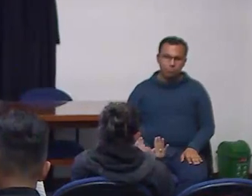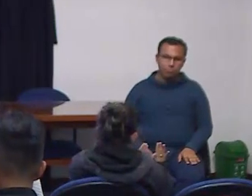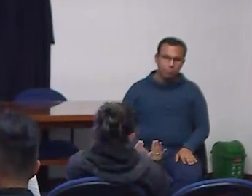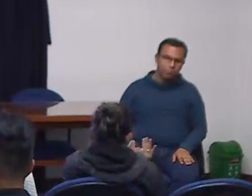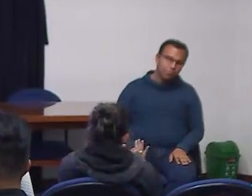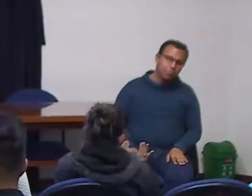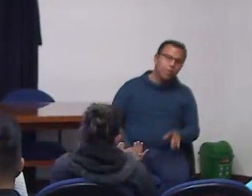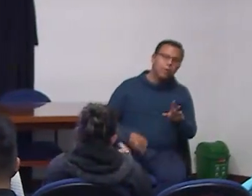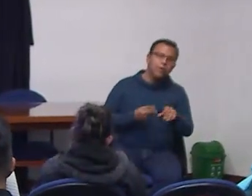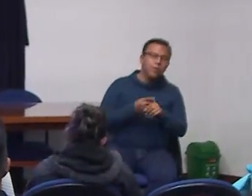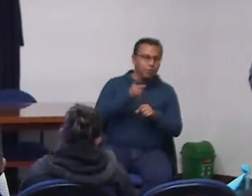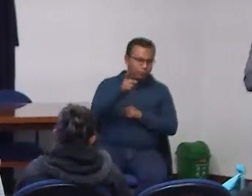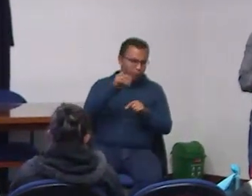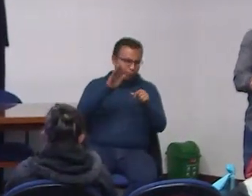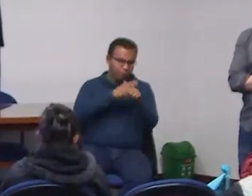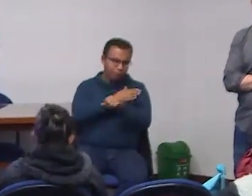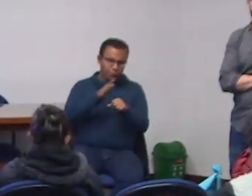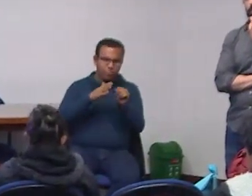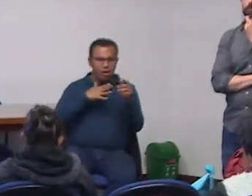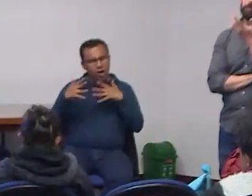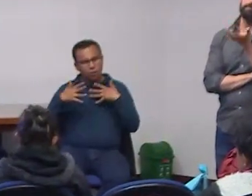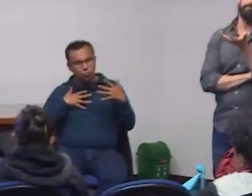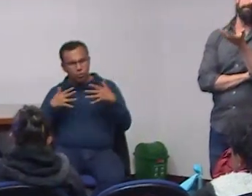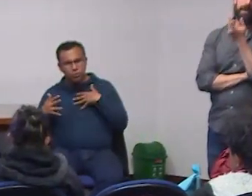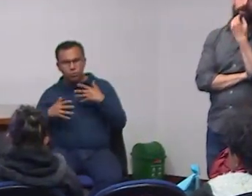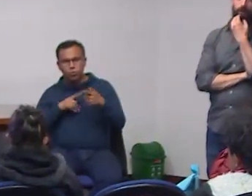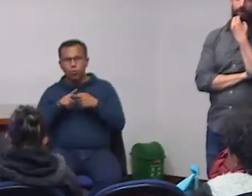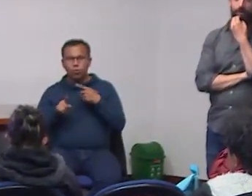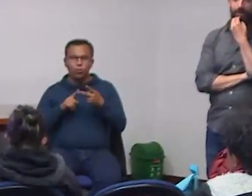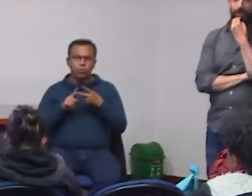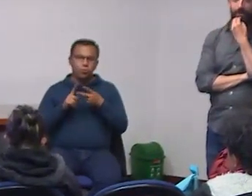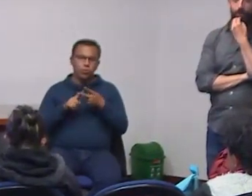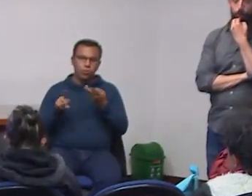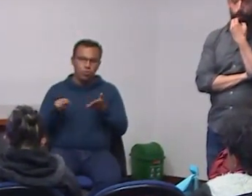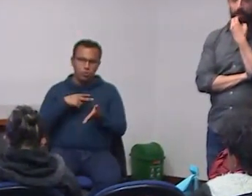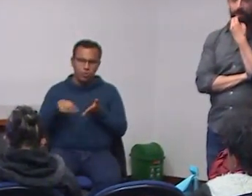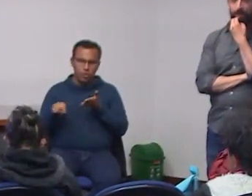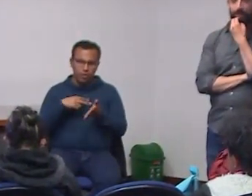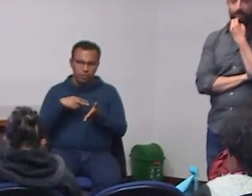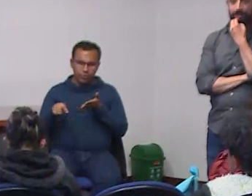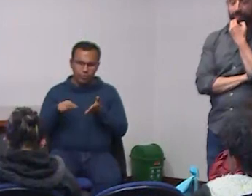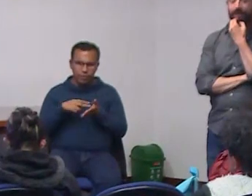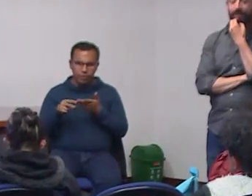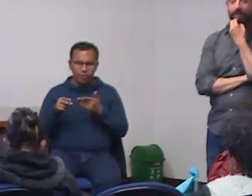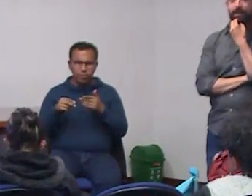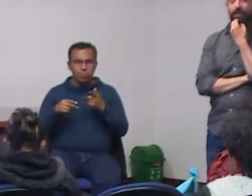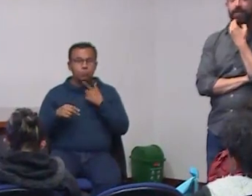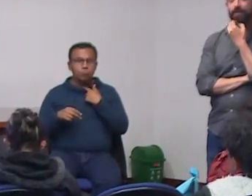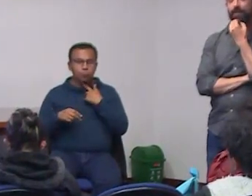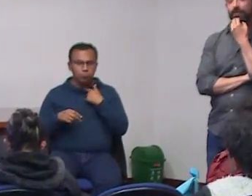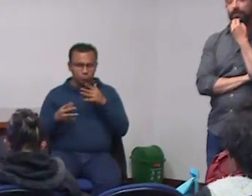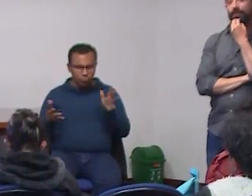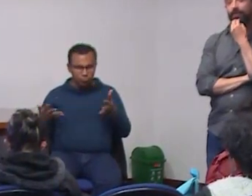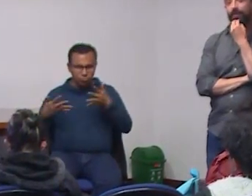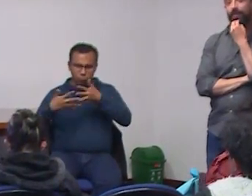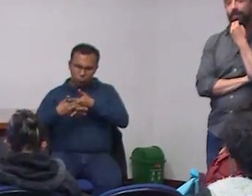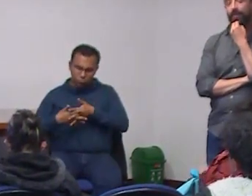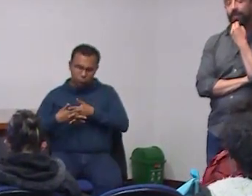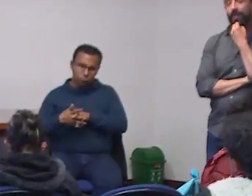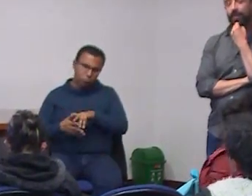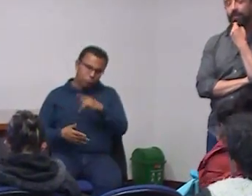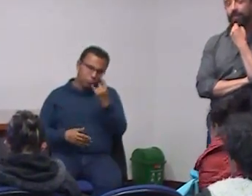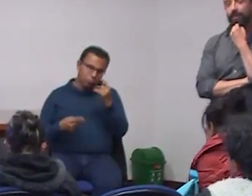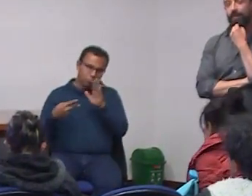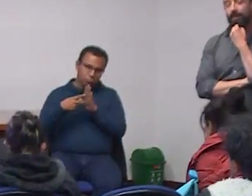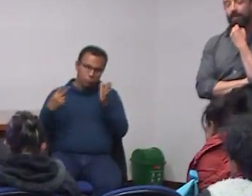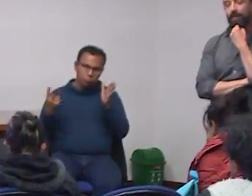yo poco de actuación y de danza danza escénica entonces me gustaría complementarlo un poco con con